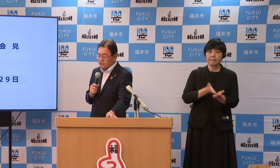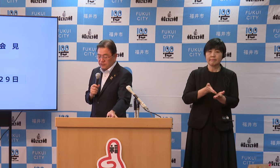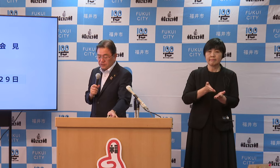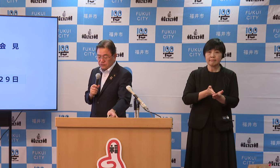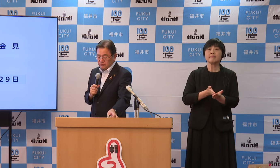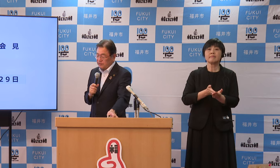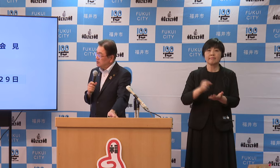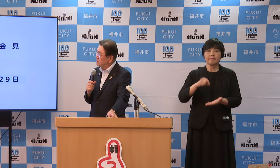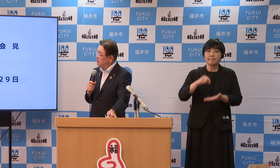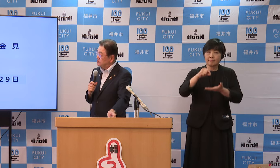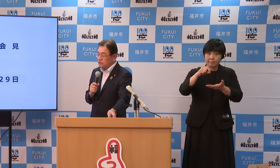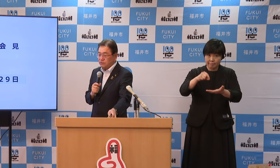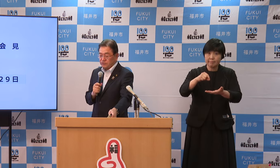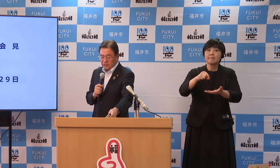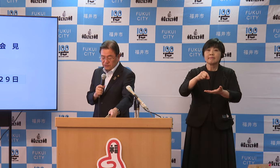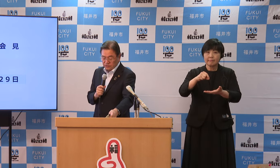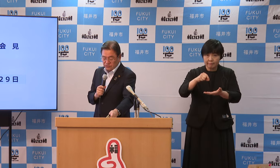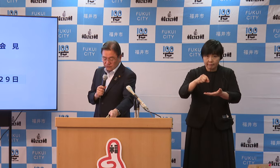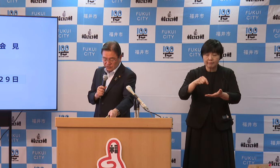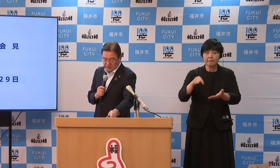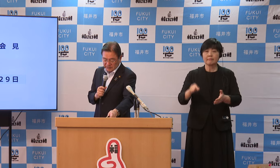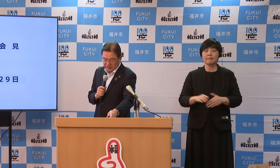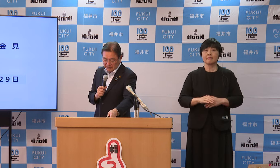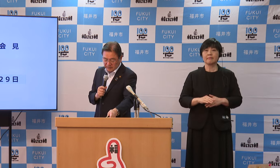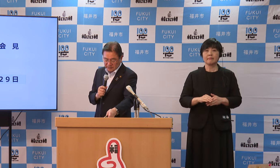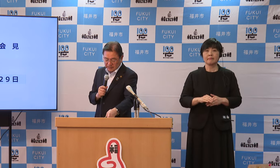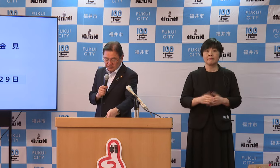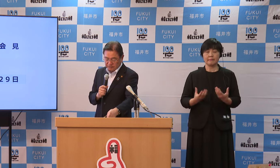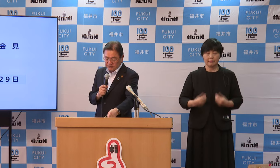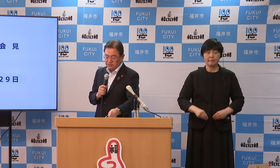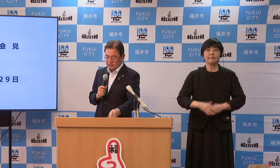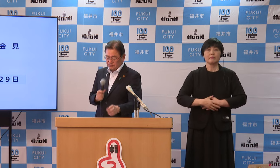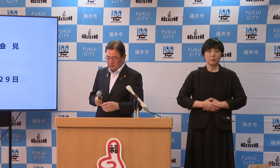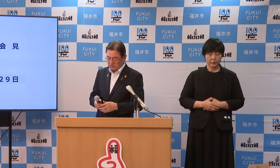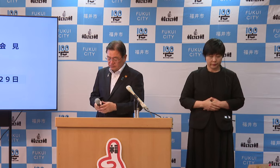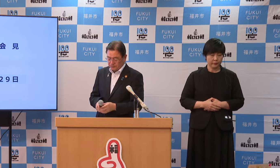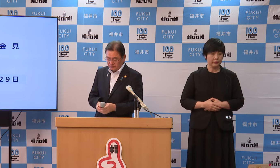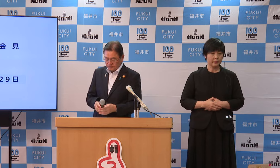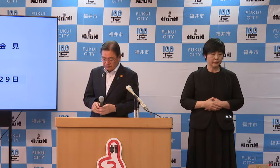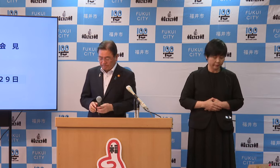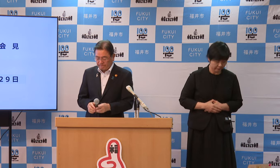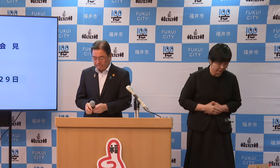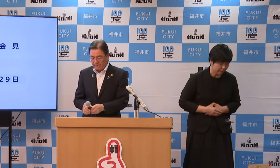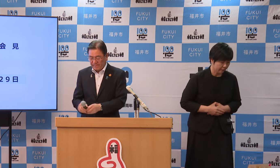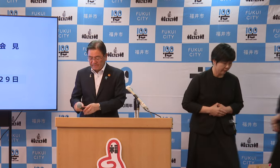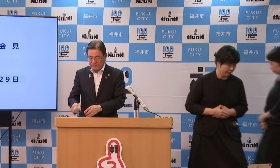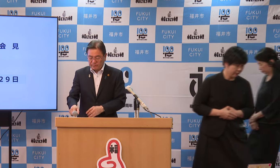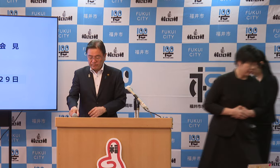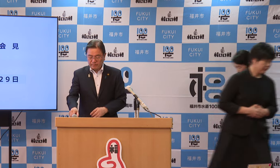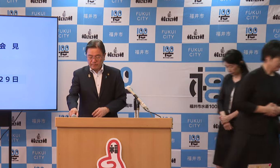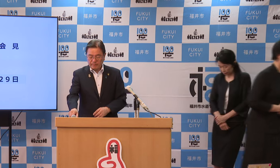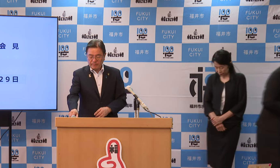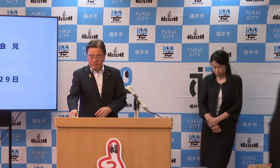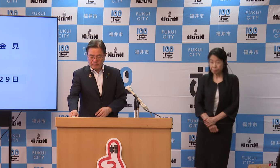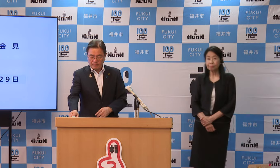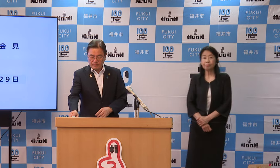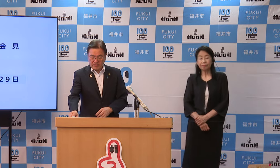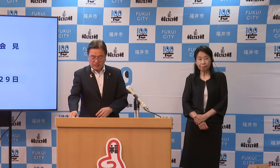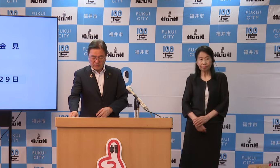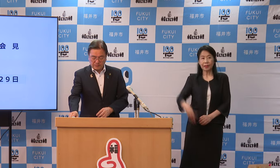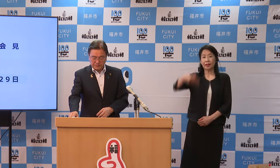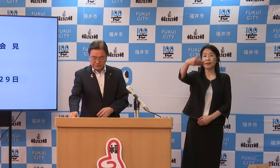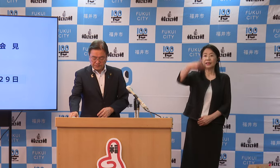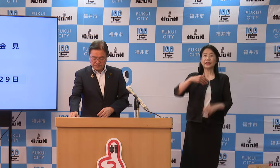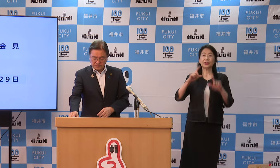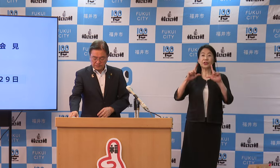話題の提供と情報の提供とさせていただきます。 はい、それでは質疑応答に移